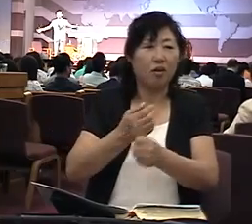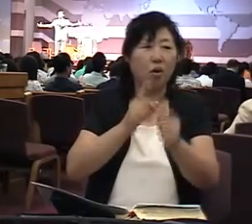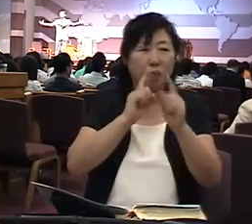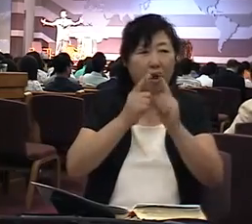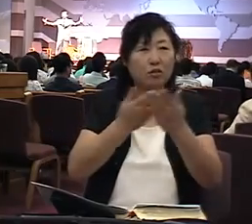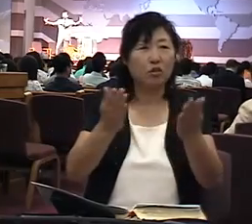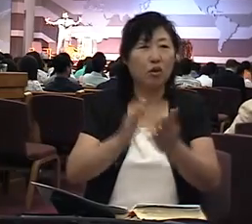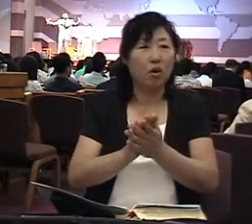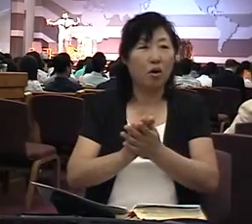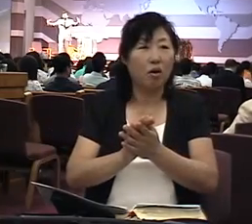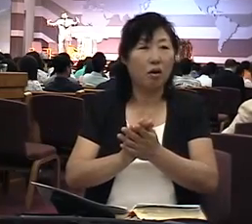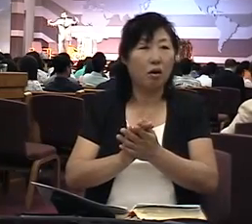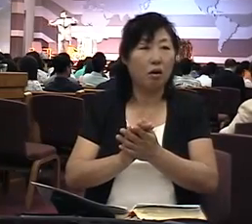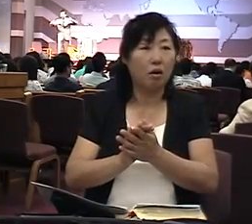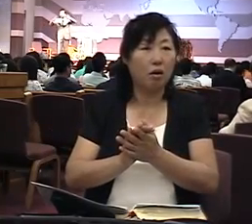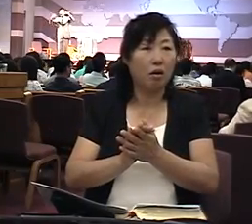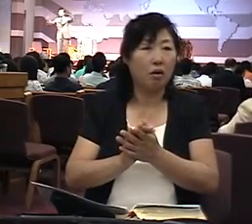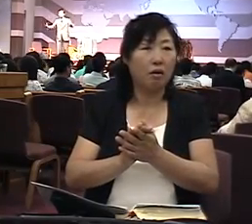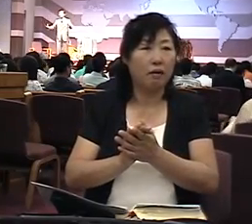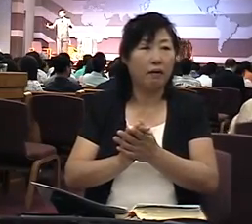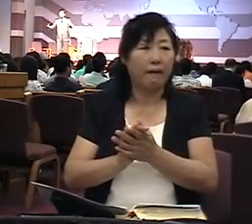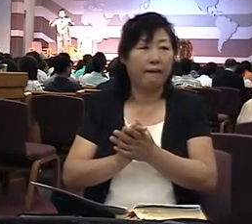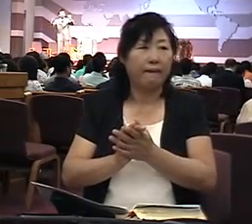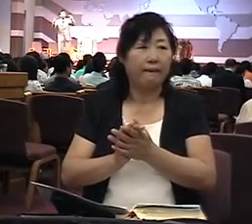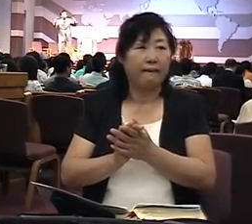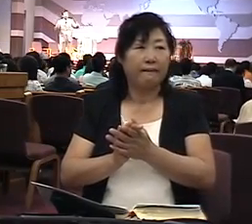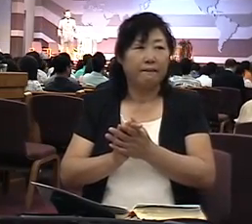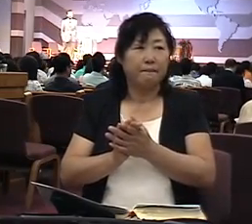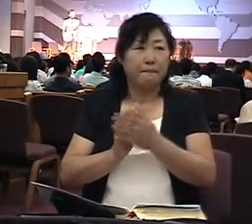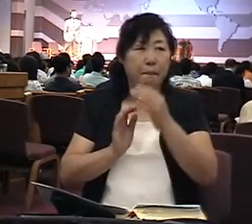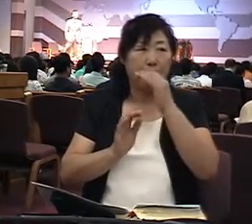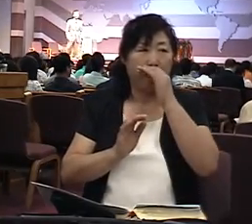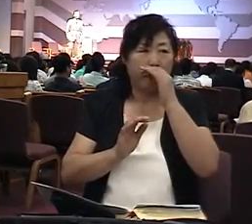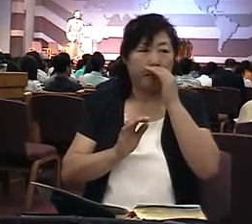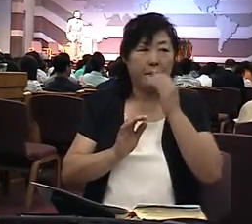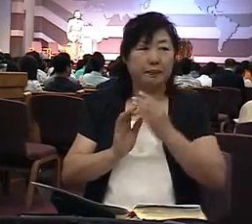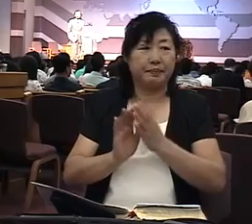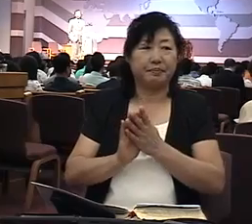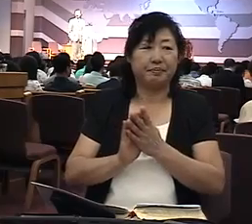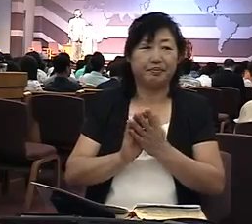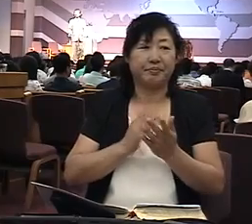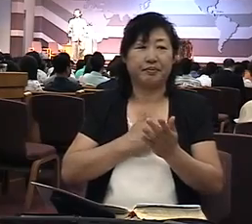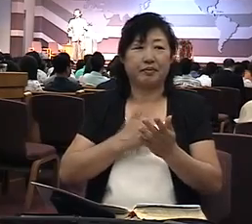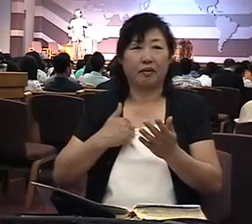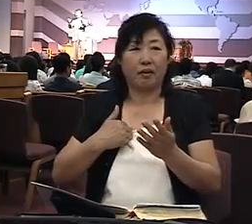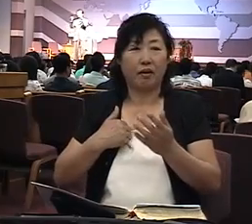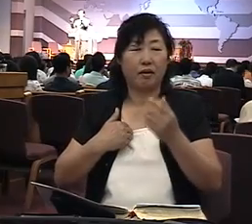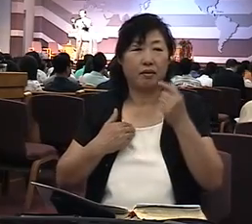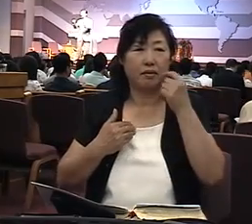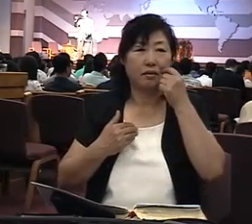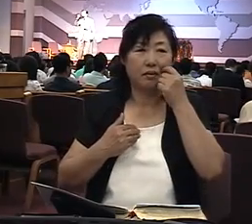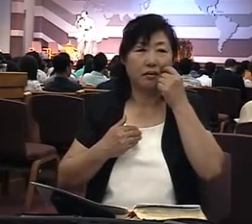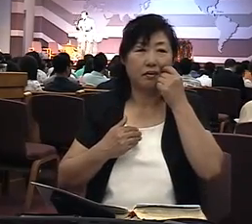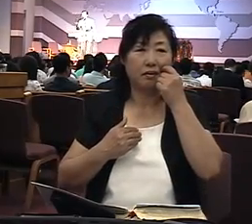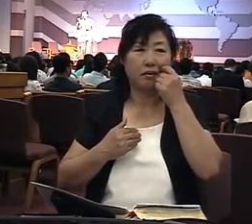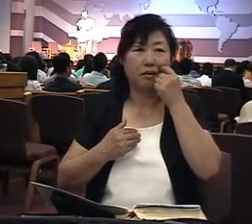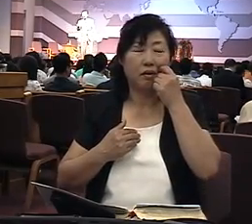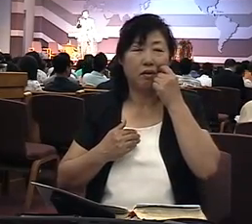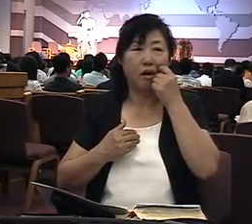많이 모이는 데에 감사할 수 있지만 만족하지 말고 많이 모이고 있는 무리들 한 사람 한 사람